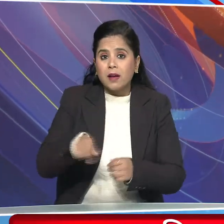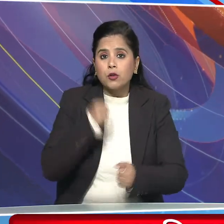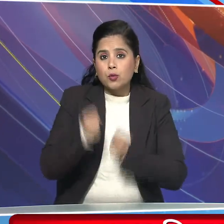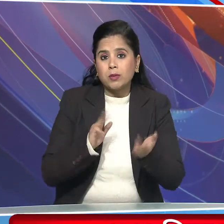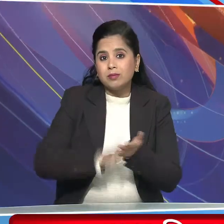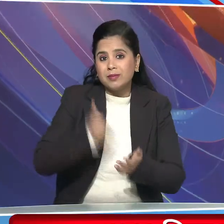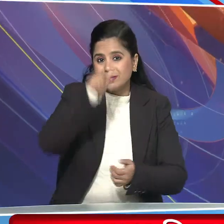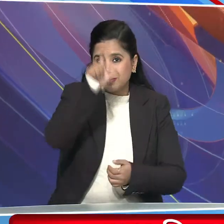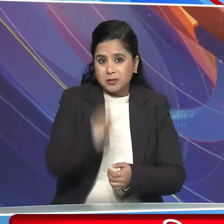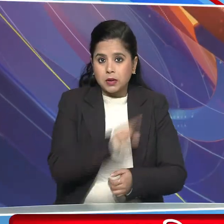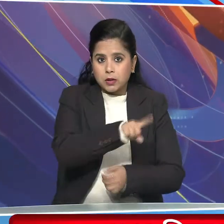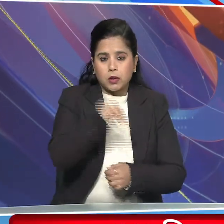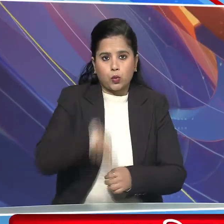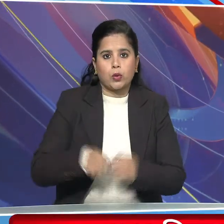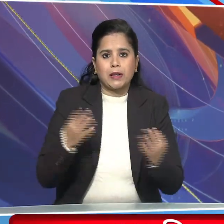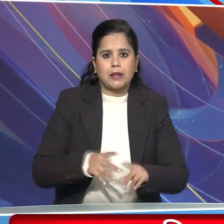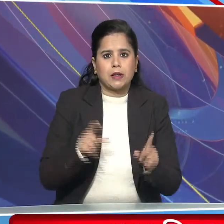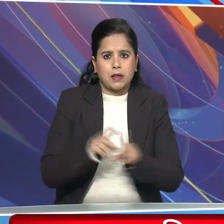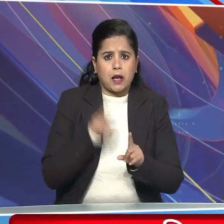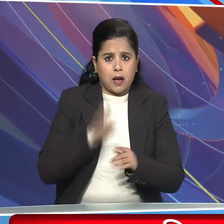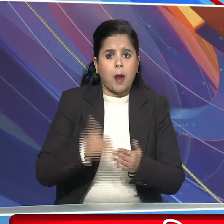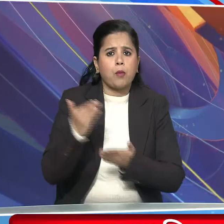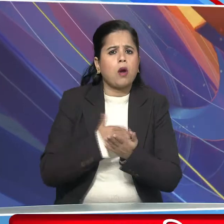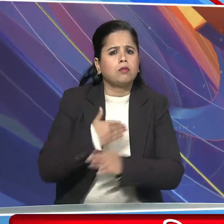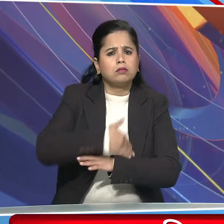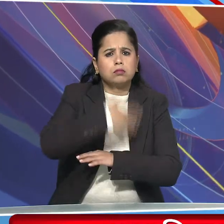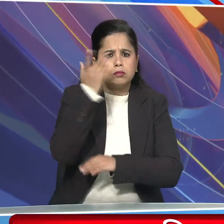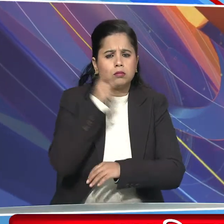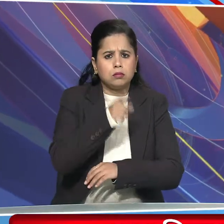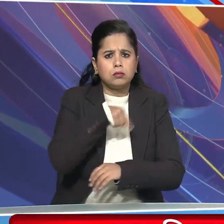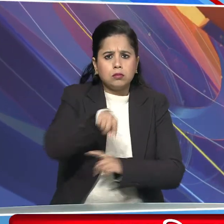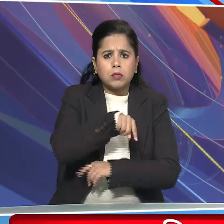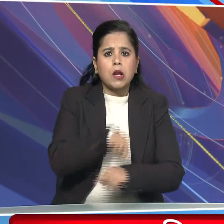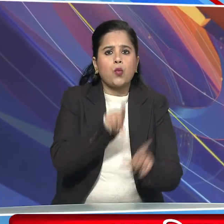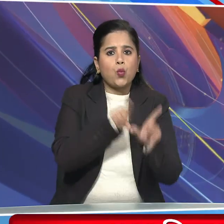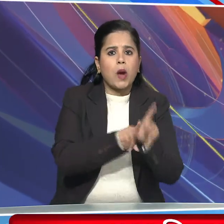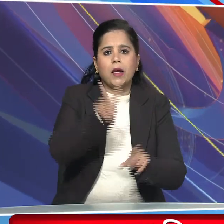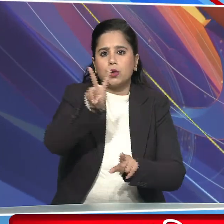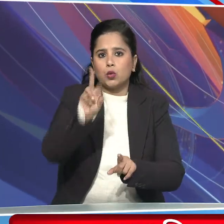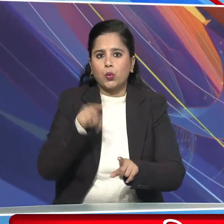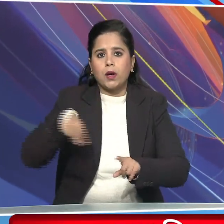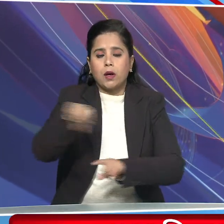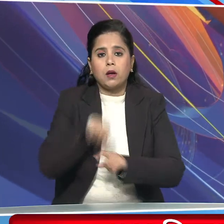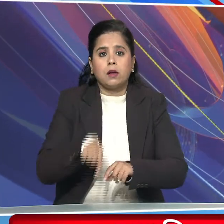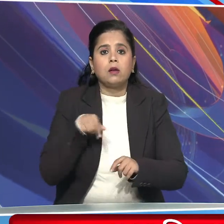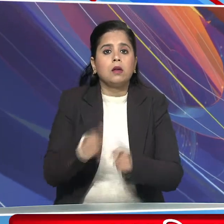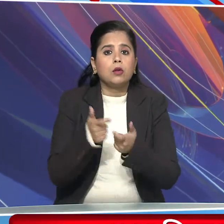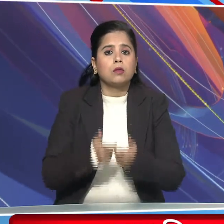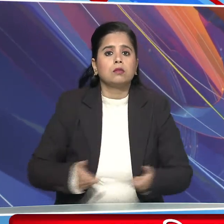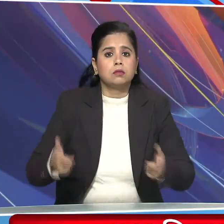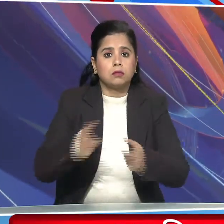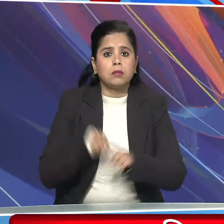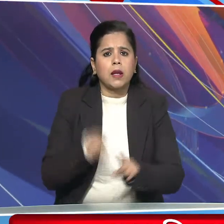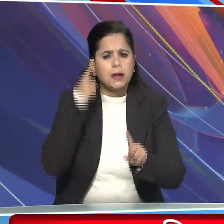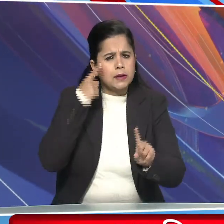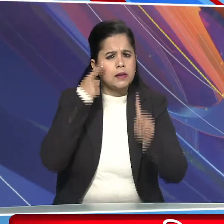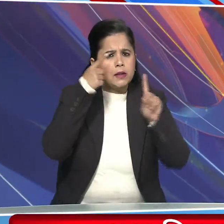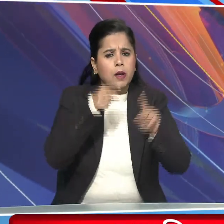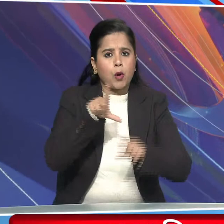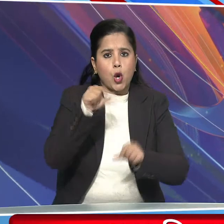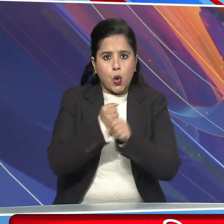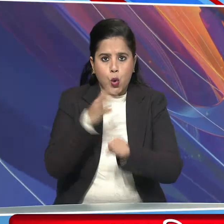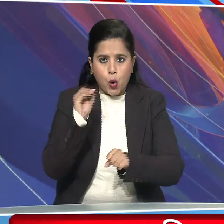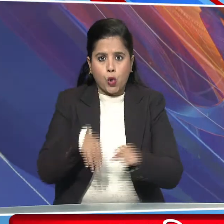सिंह ठाकुर आज नई दिल्ली में आयोजित एक कार्यक्रम में y20 शिखर सम्मेलन की थी लोगों